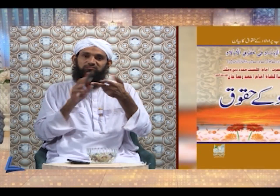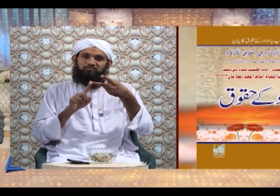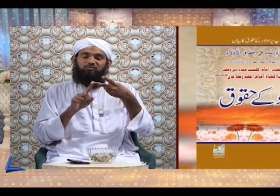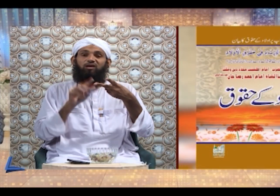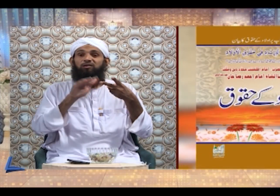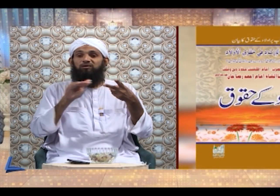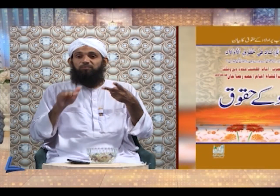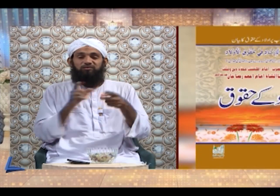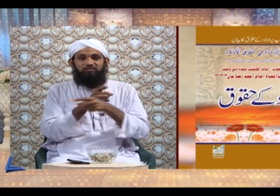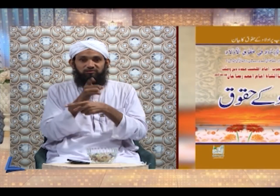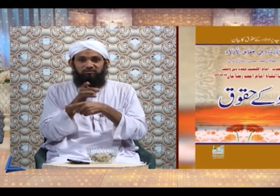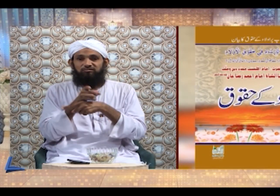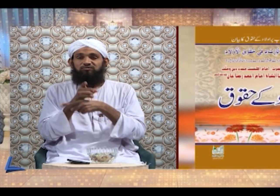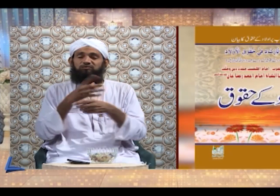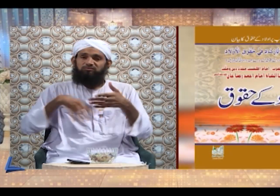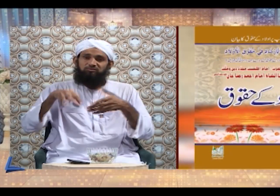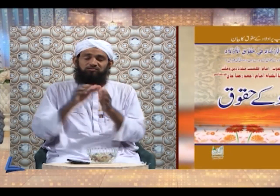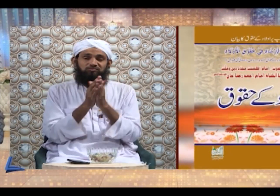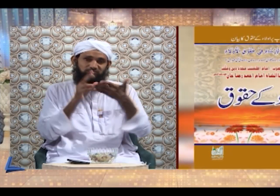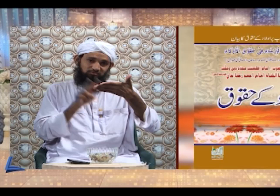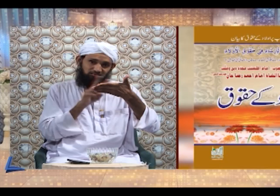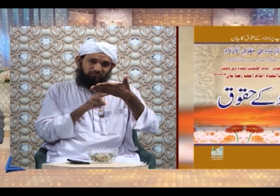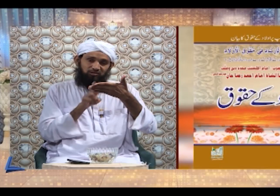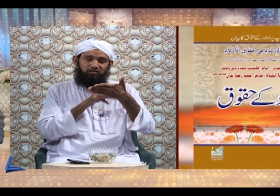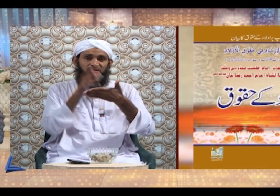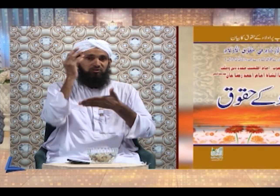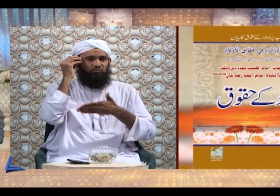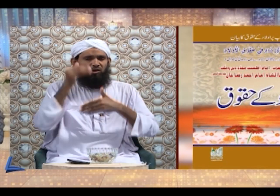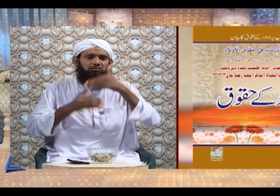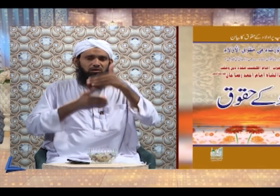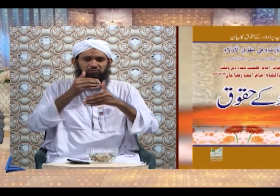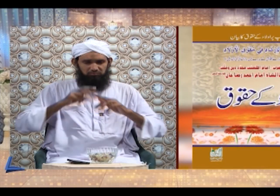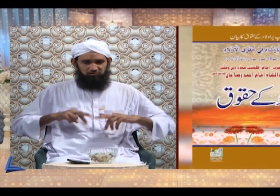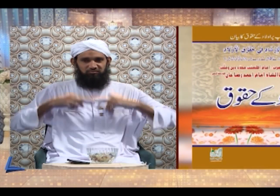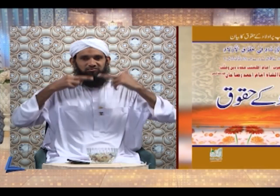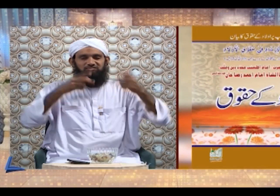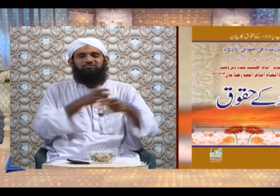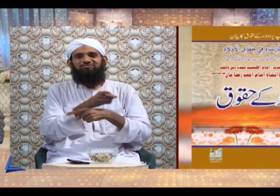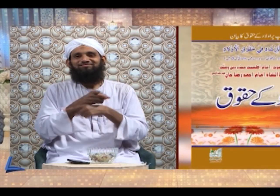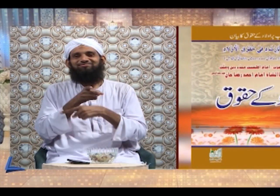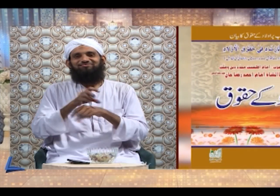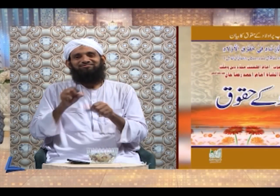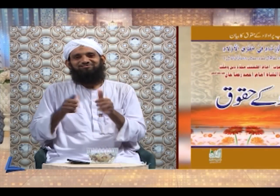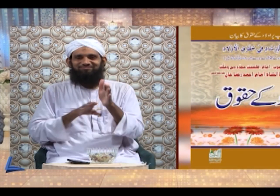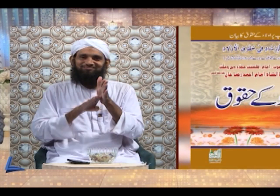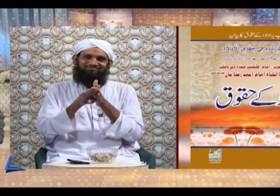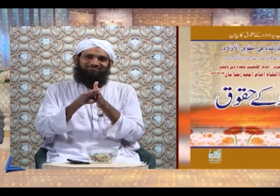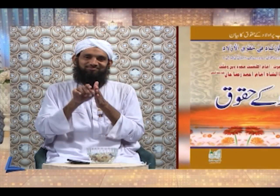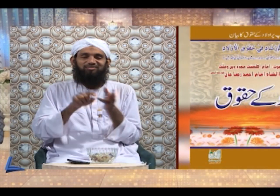حقوق پڑھنے سے اولاد کے حقوق معلوم ہوں گے اور کن کن باتوں کی تربیت کرنی ہے اس سے آگاہی ہوگی۔ بچوں کی تربیت کا